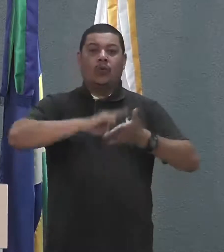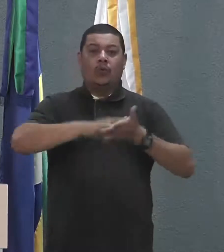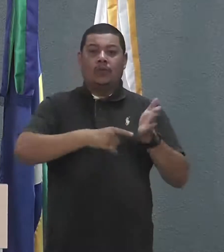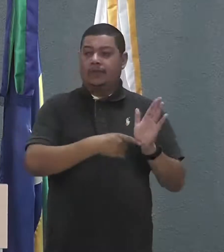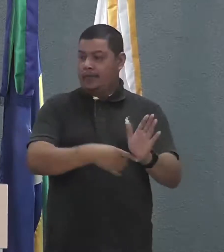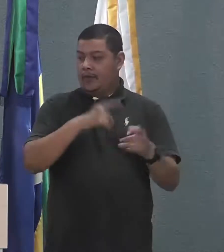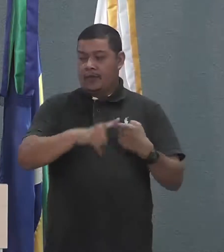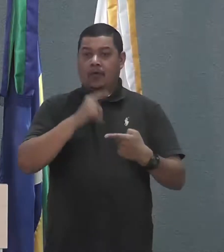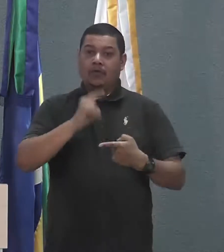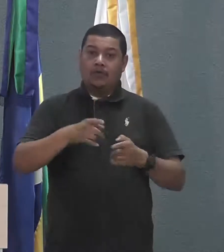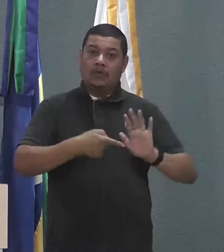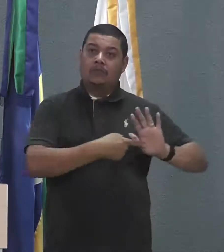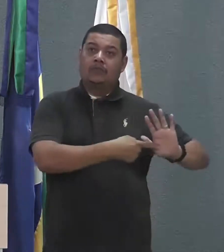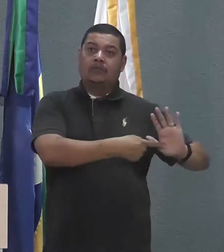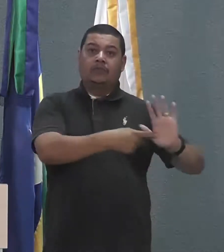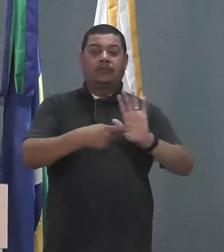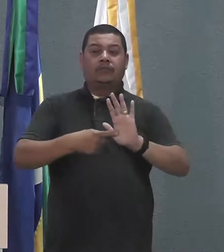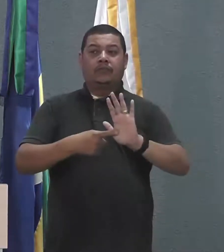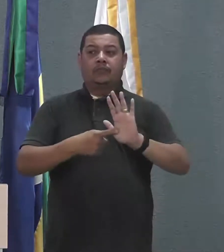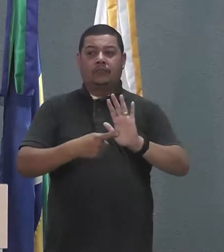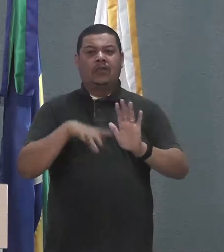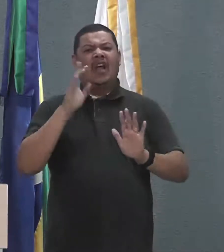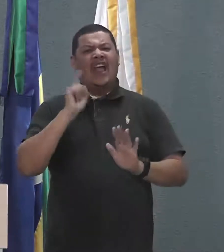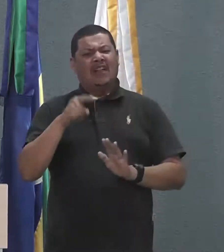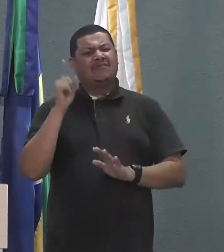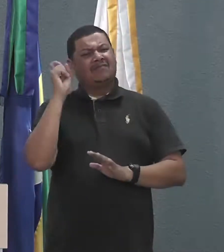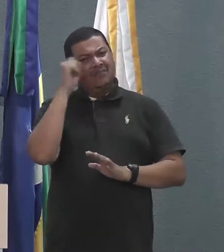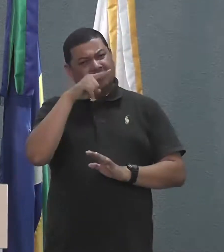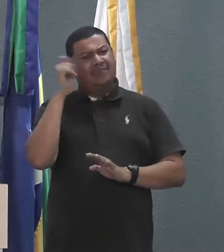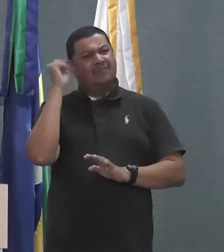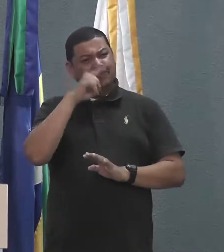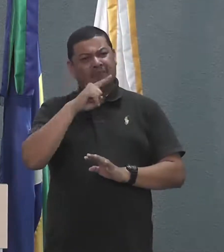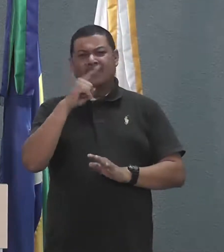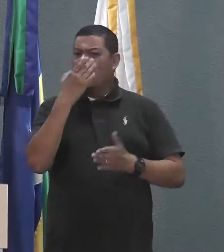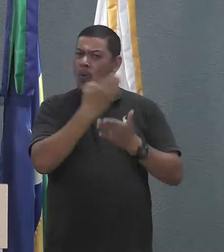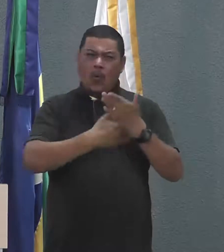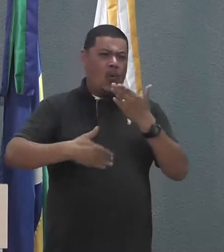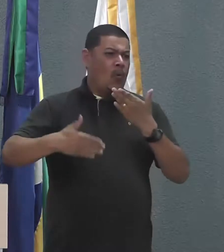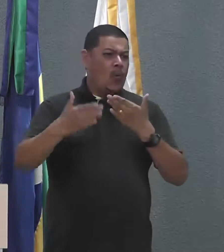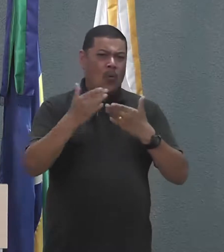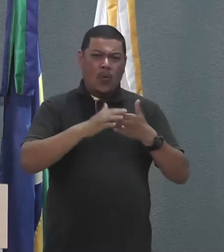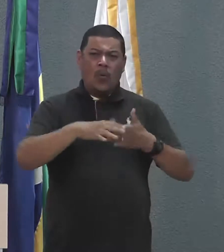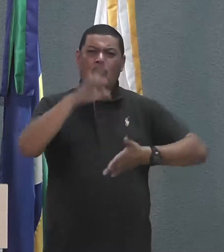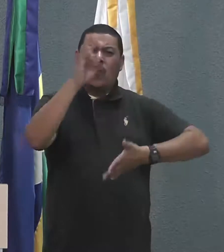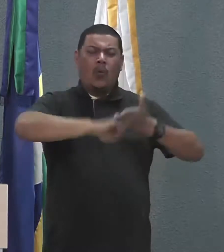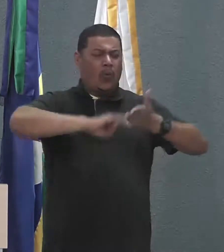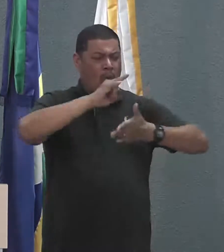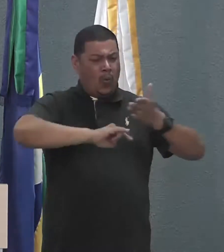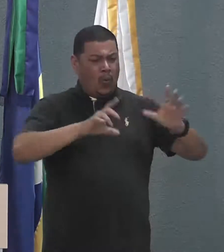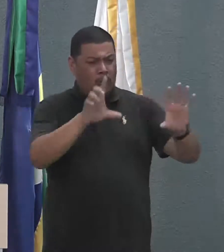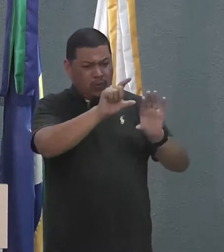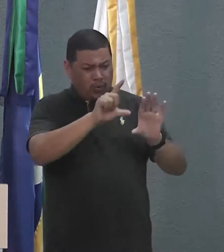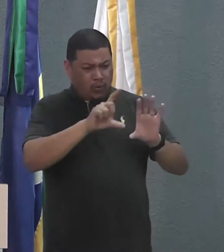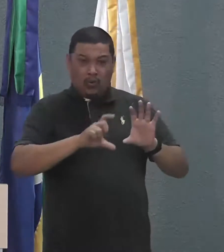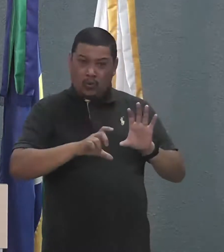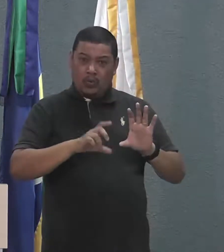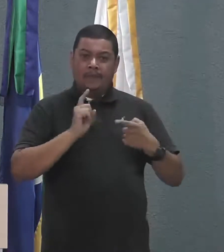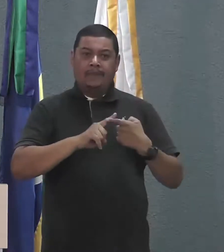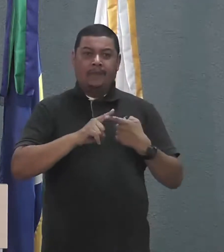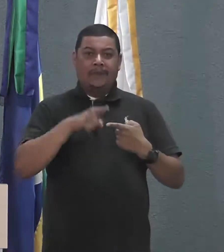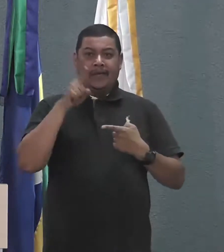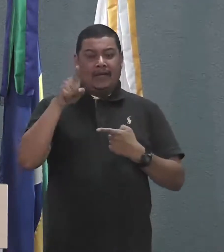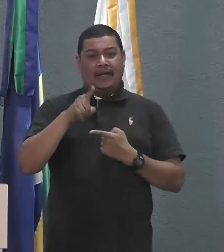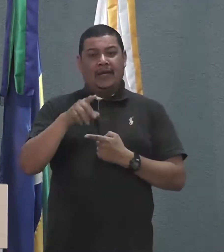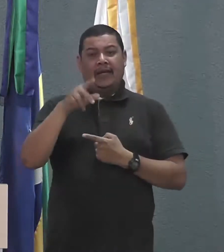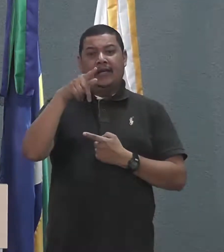nessa casa o quão difícil que é coletar todas as informações que a seguradora exige